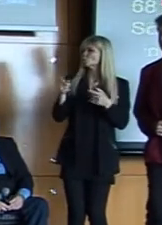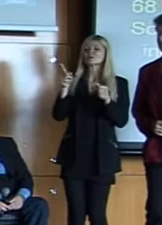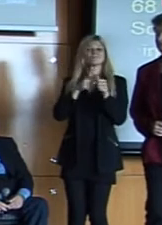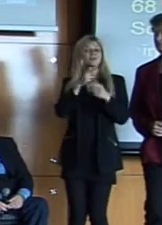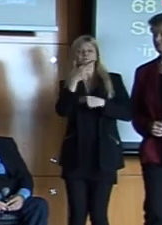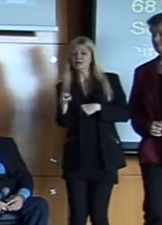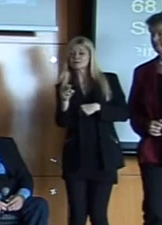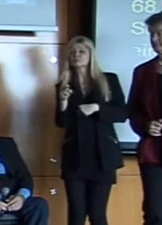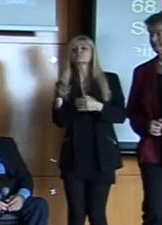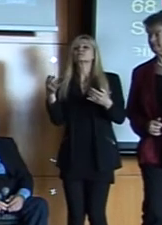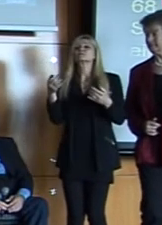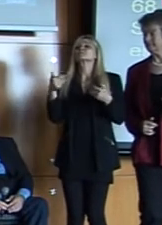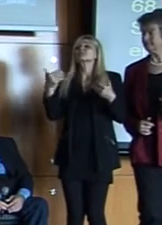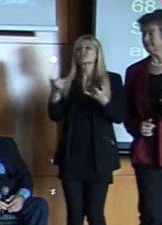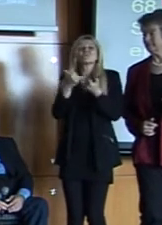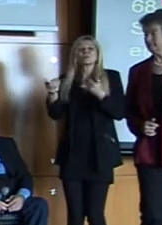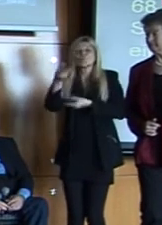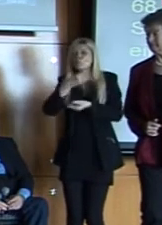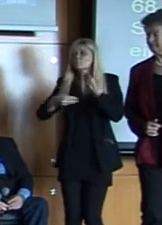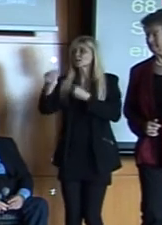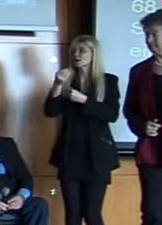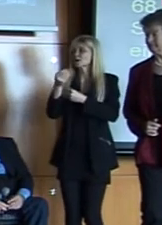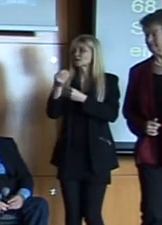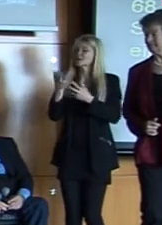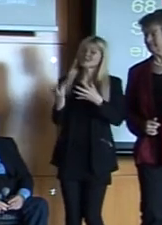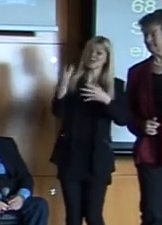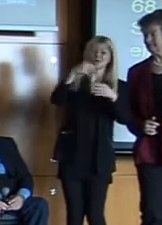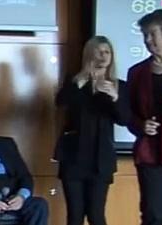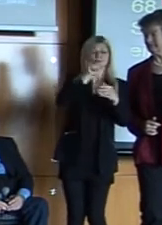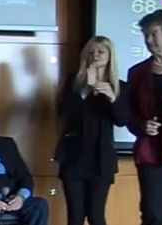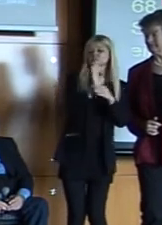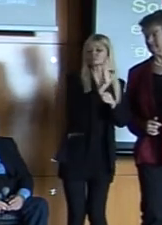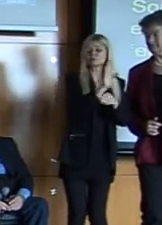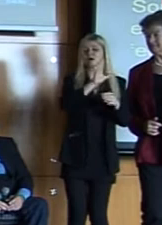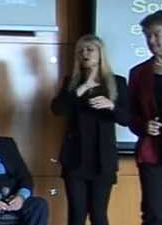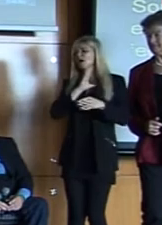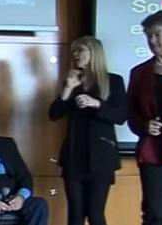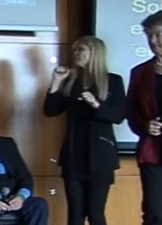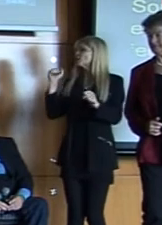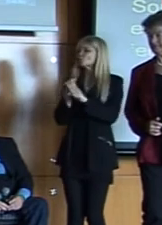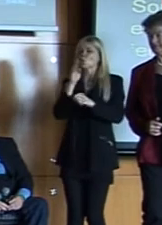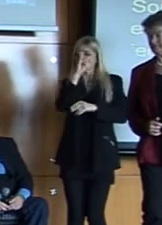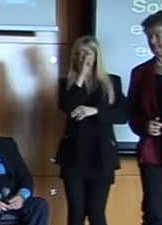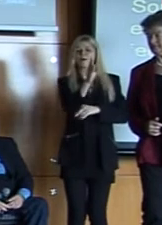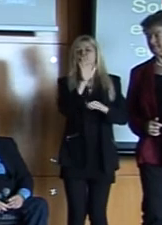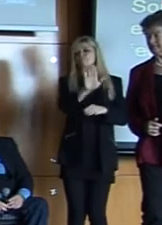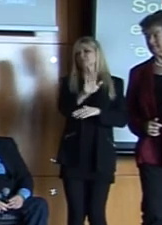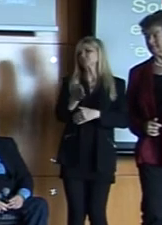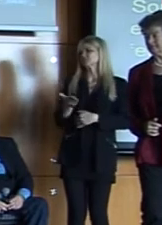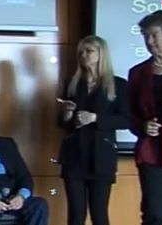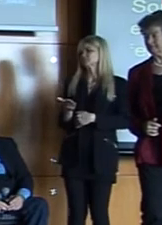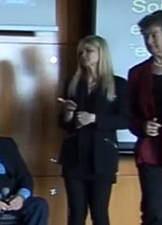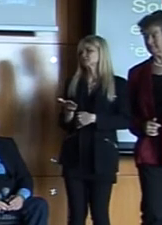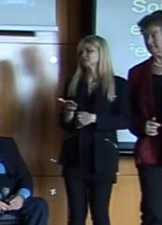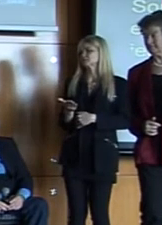damit um, dass Inklusion nicht verdrängt, aber doch der Wunsch, die Orientierung, die Richtung dieselbe bleibt?